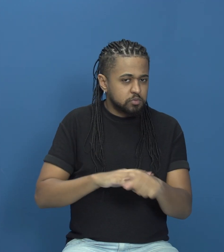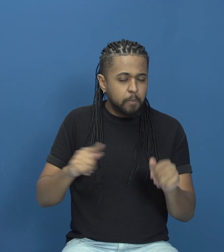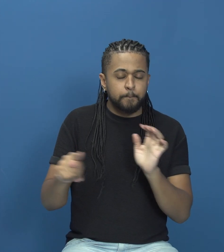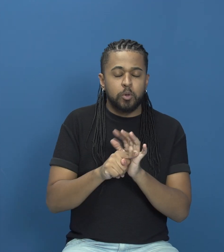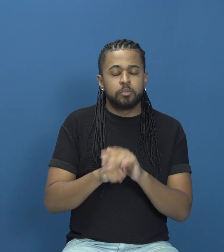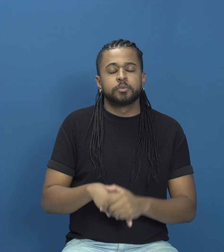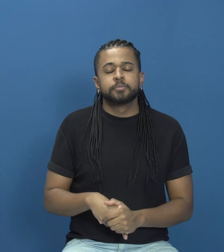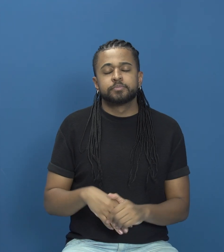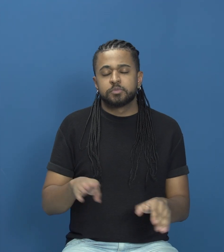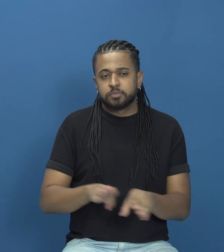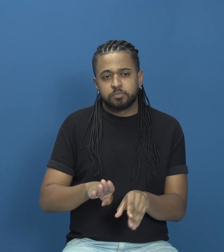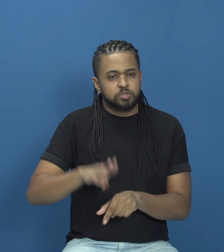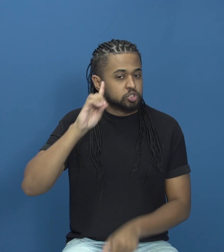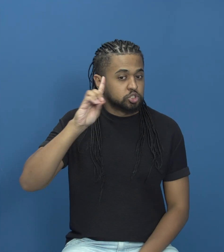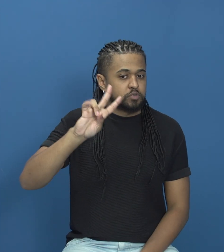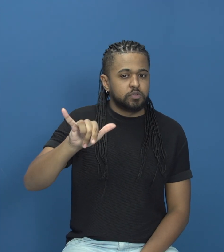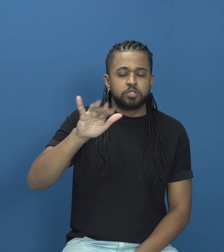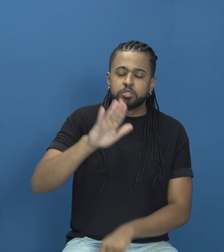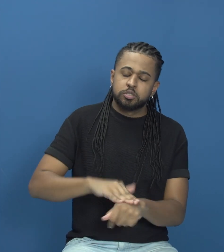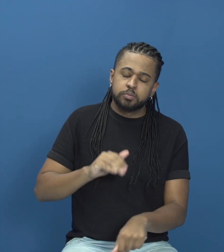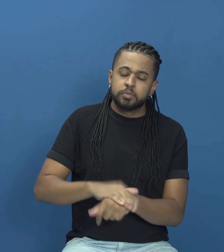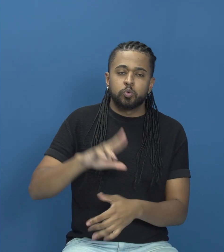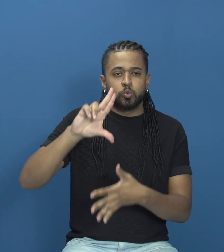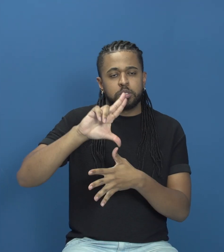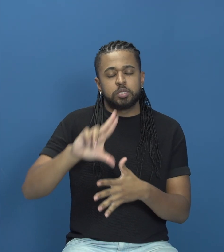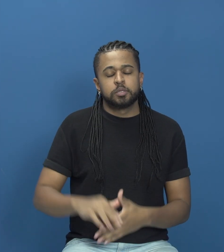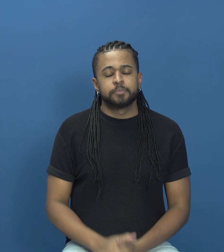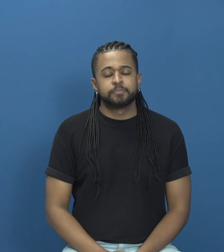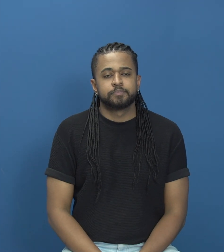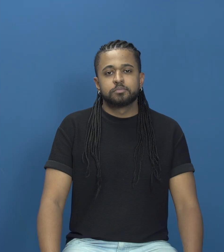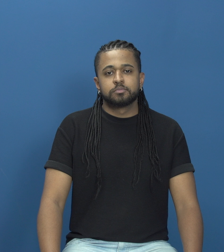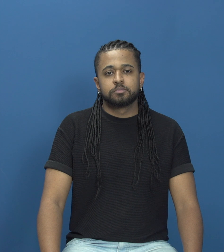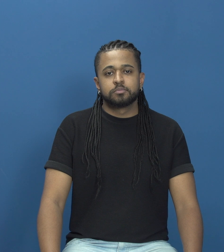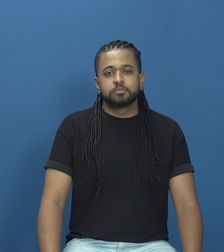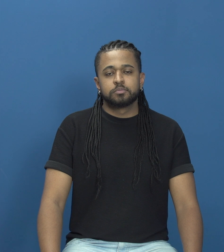própria e em data a ser estipulada pela UNILA.